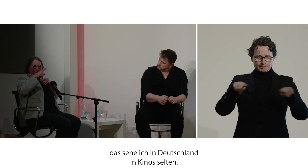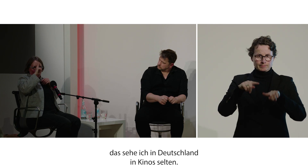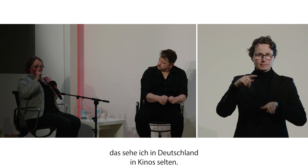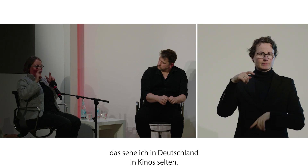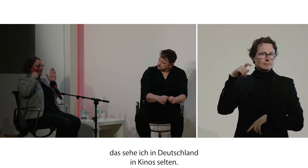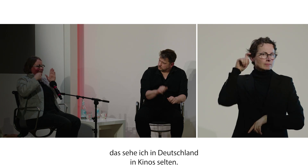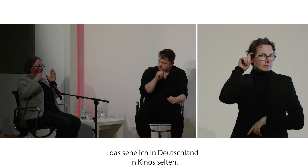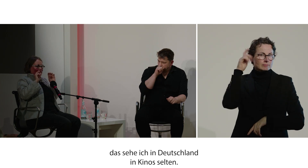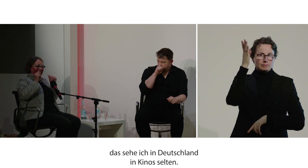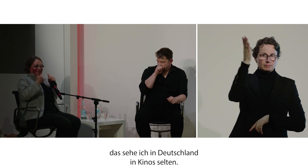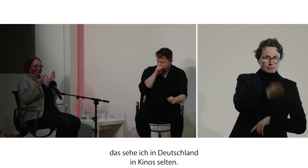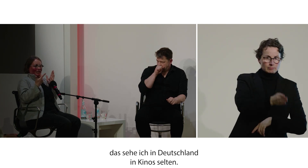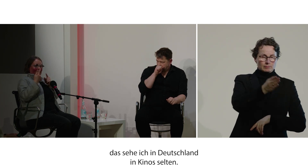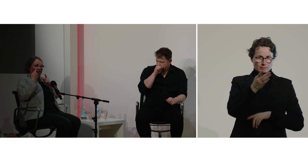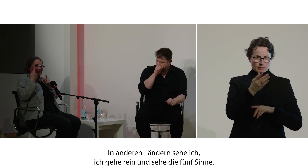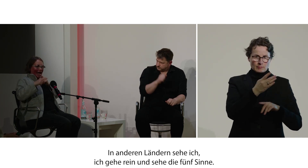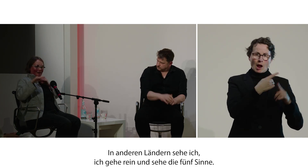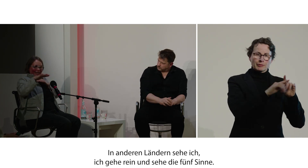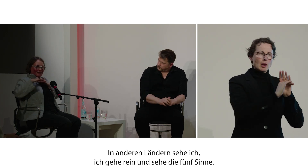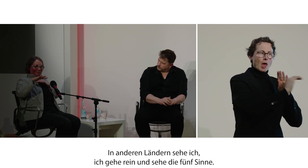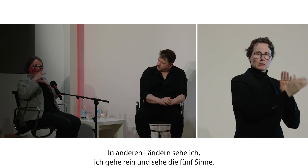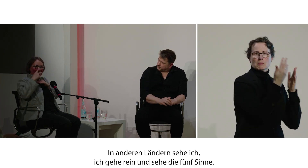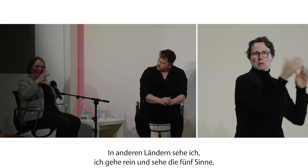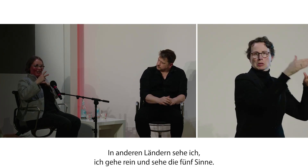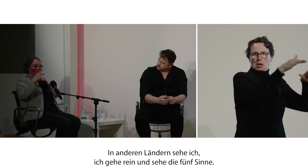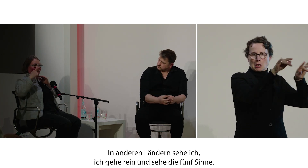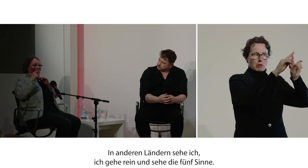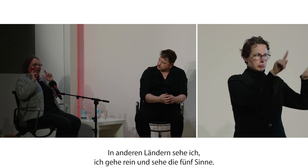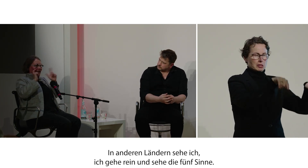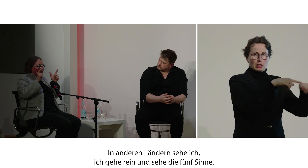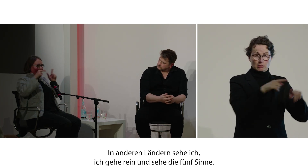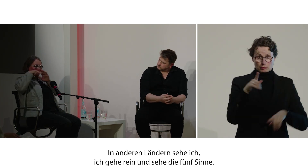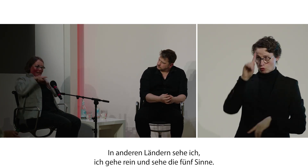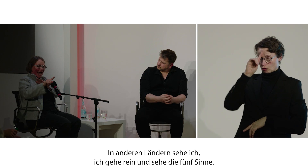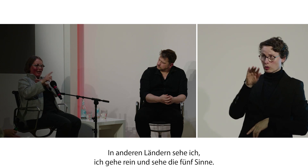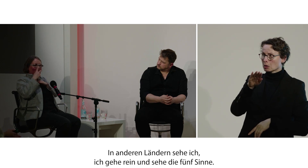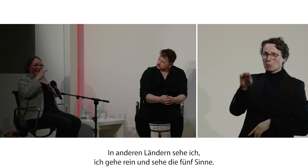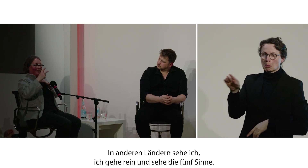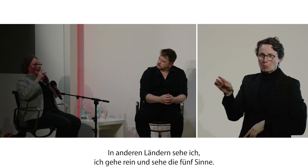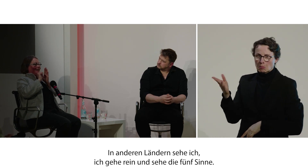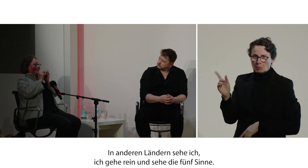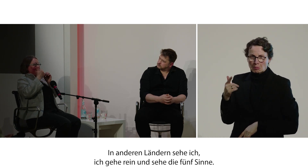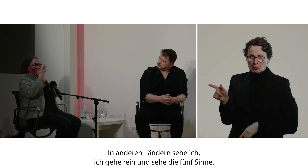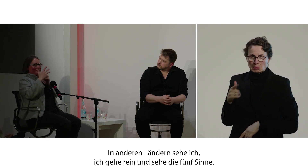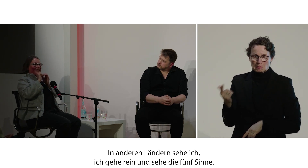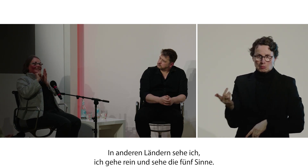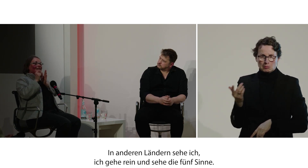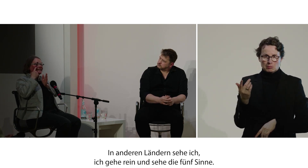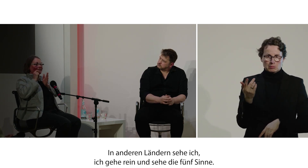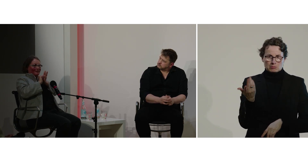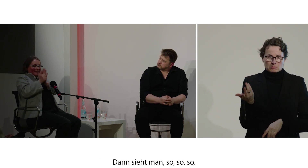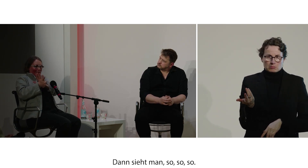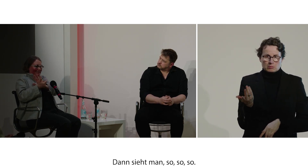das sehe ich in Deutschland in Kinos selten. Wenn ich in anderen Ländern bin, dann sehe ich eine Gesellschaft, gehe rein und sehe die fünf